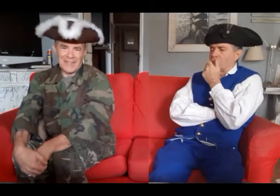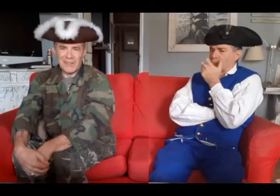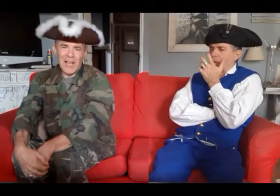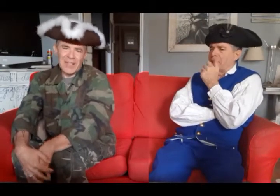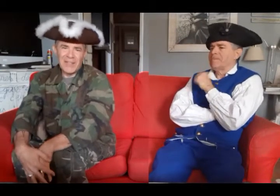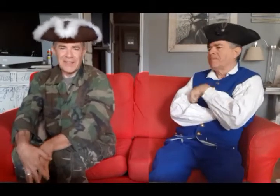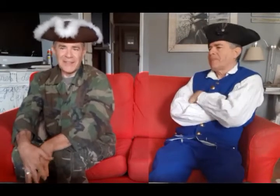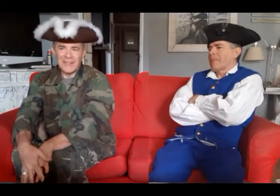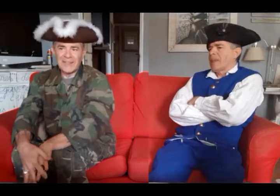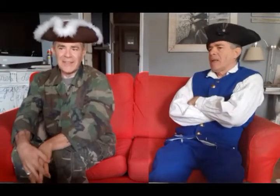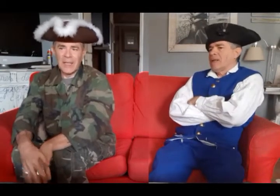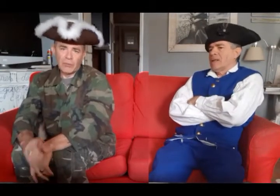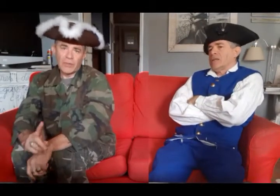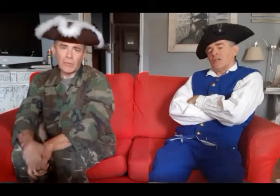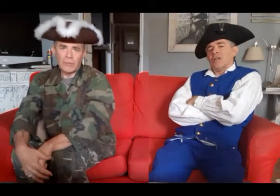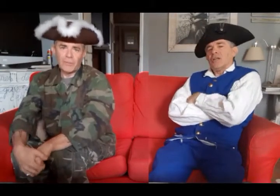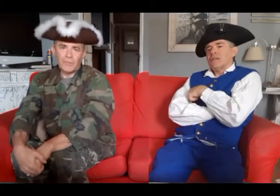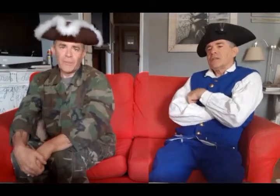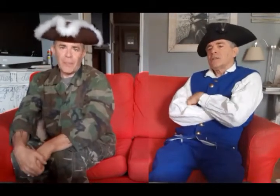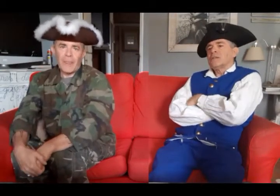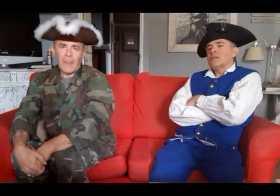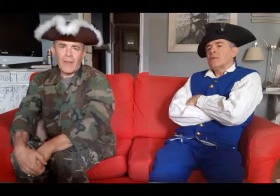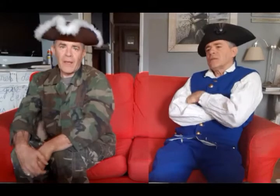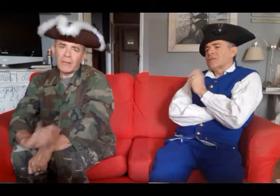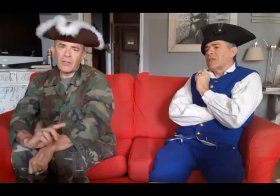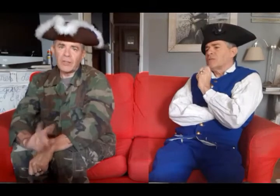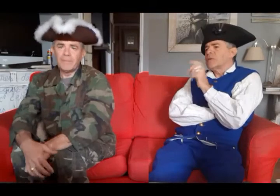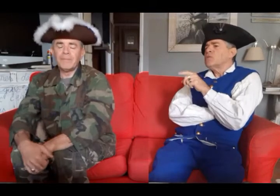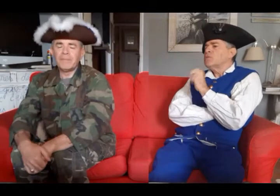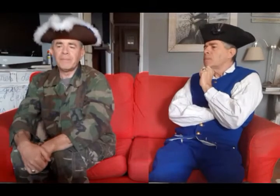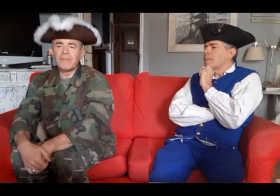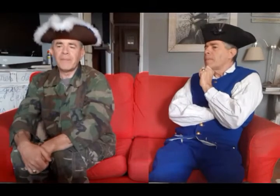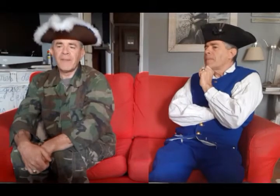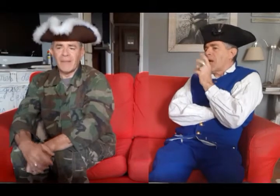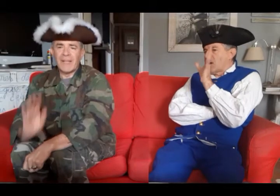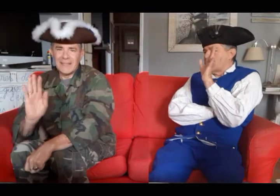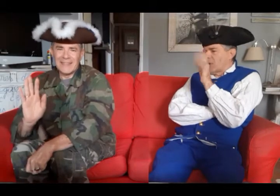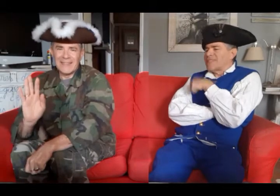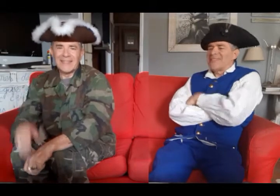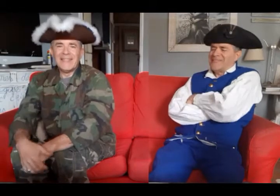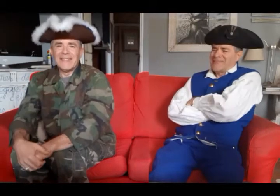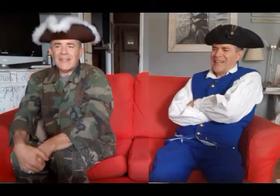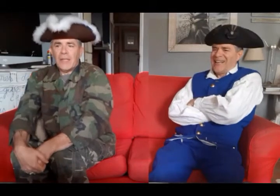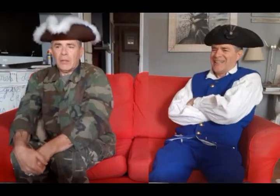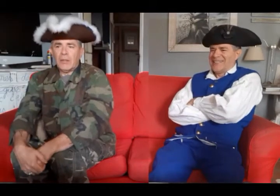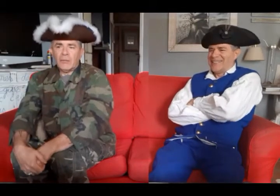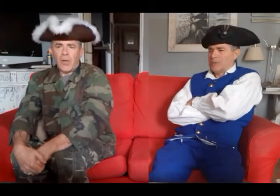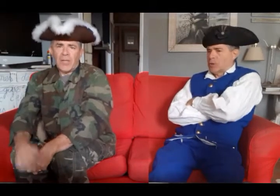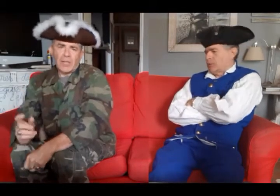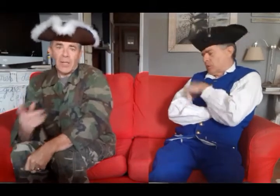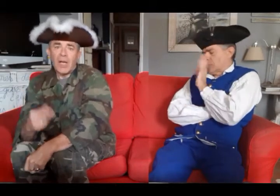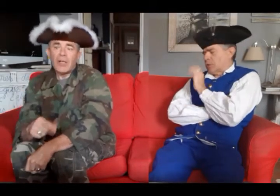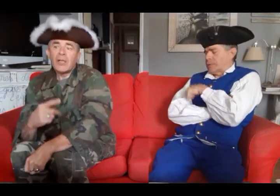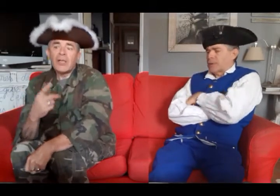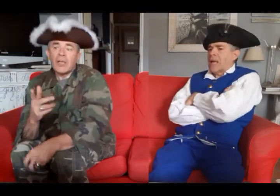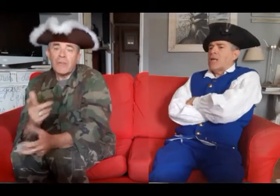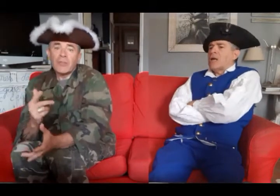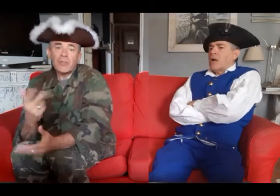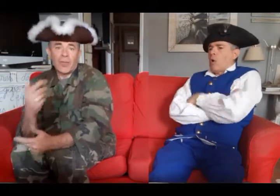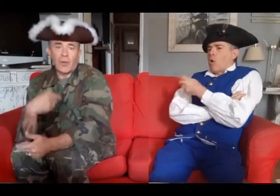une photo? Qu'est-ce qu'elle a? 60 ans. 60 ans, elle habite où? À Vibray. Ah, on l'embrasse. Oui. Bonjour, Jeannette. Oui, ça y est. Et elle veut une photo en